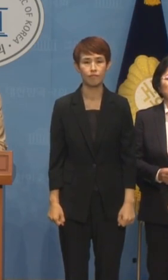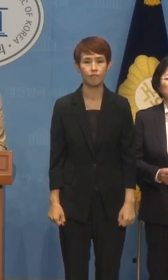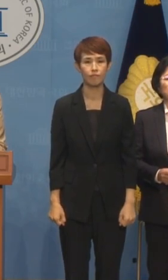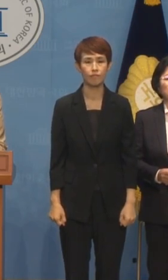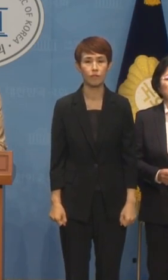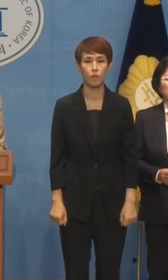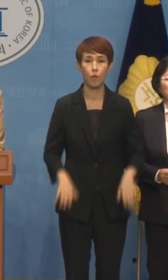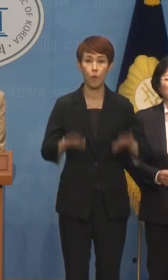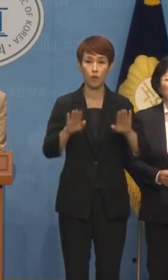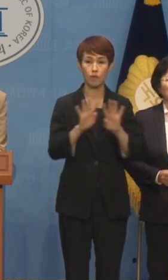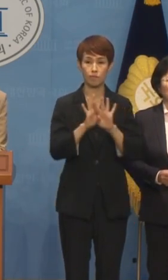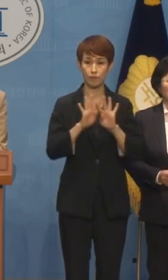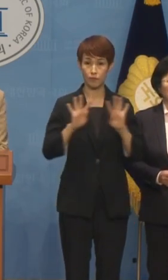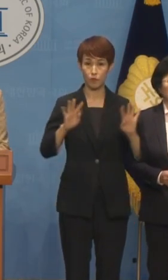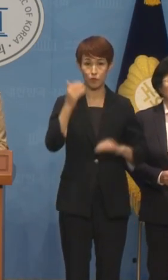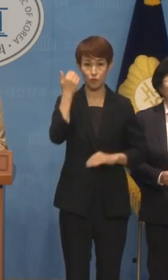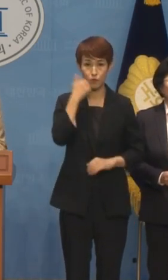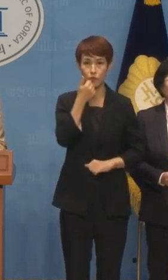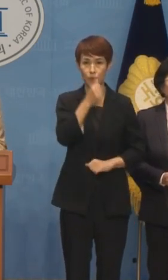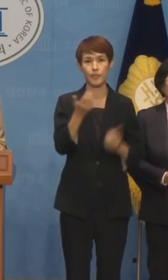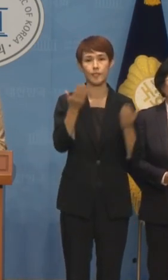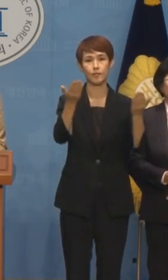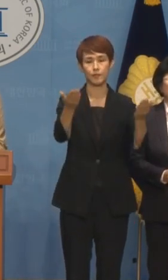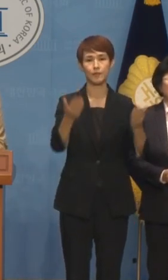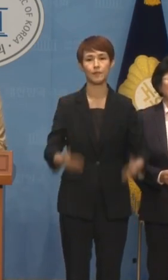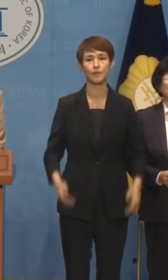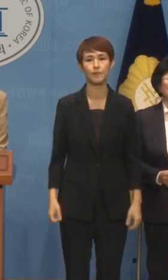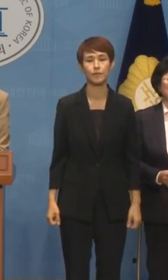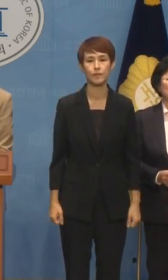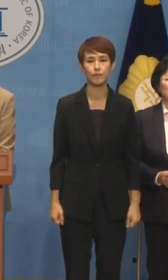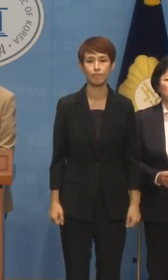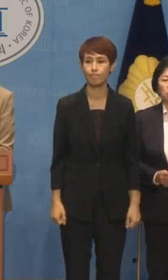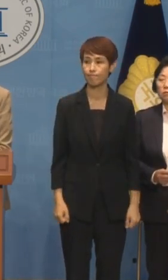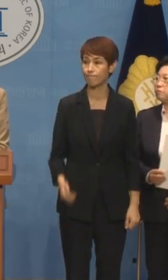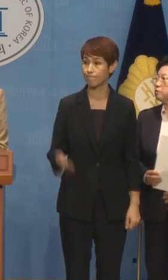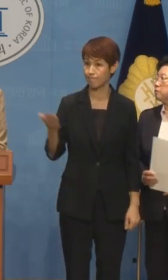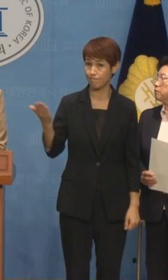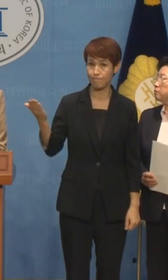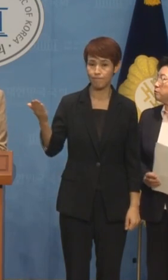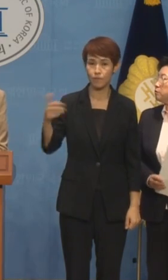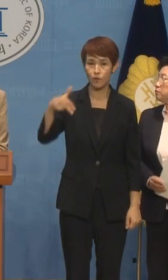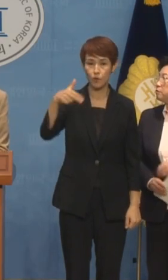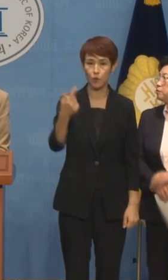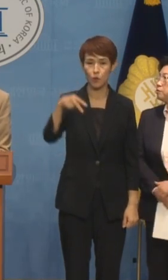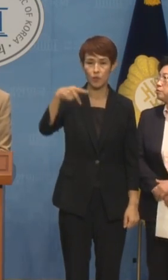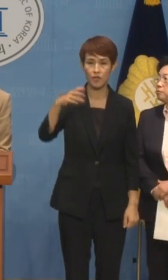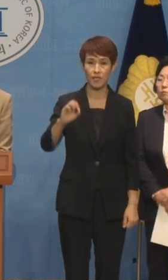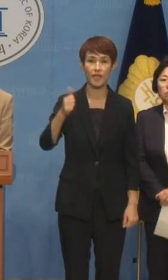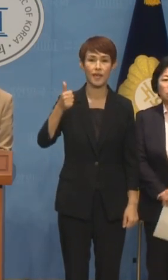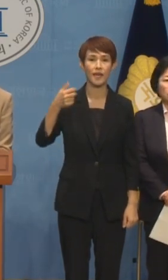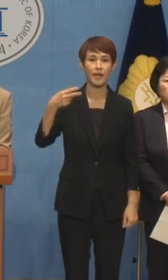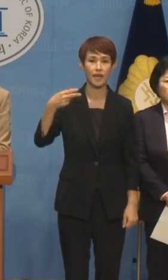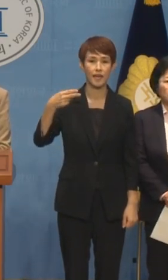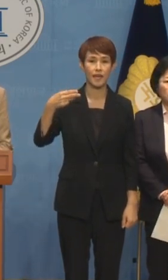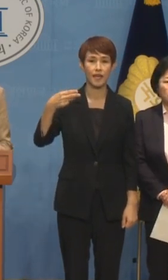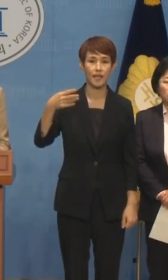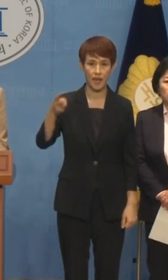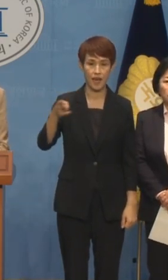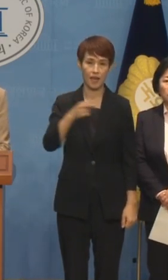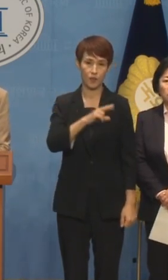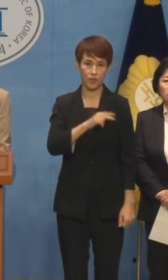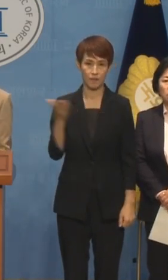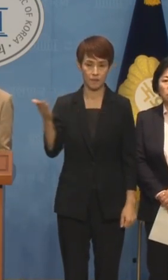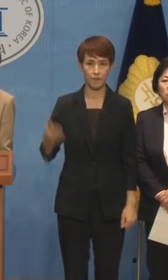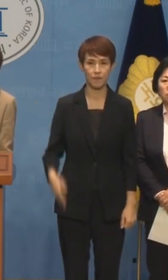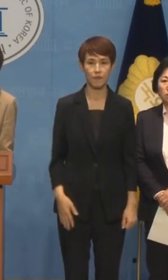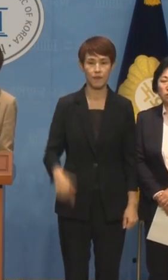자리에 오신 의원님들 한 분 한 분 소개해드리겠습니다. 오른쪽으로 먼저 하겠습니다. 조승래 의원님 오셨습니다. 예,